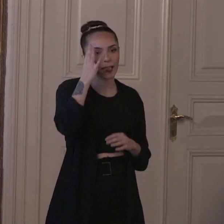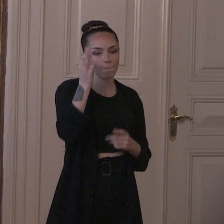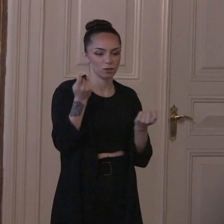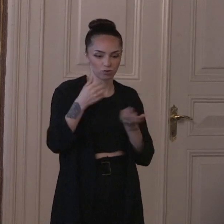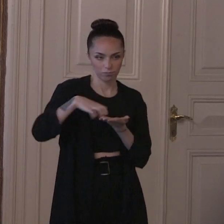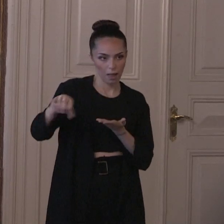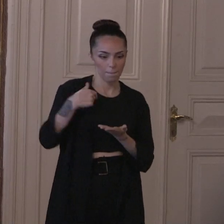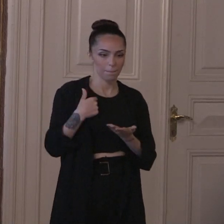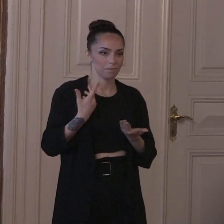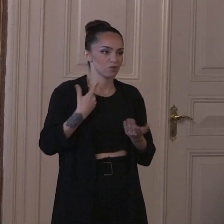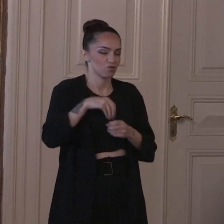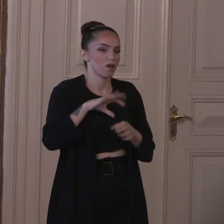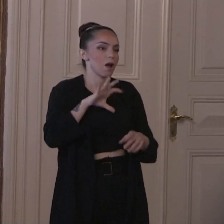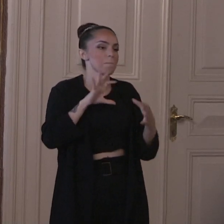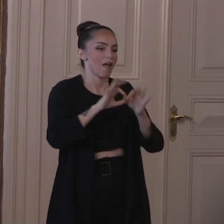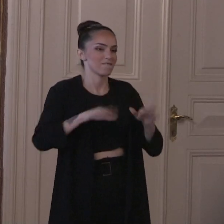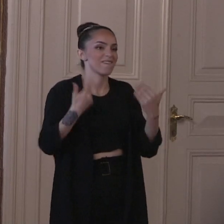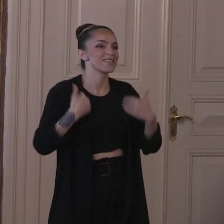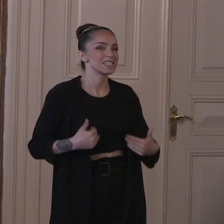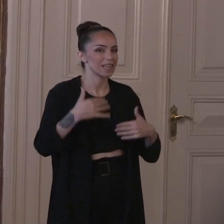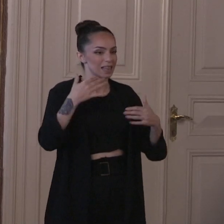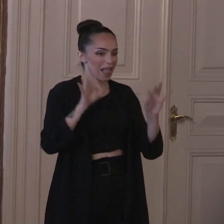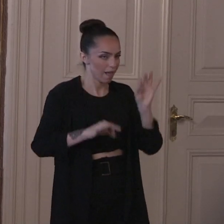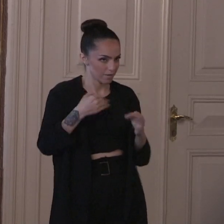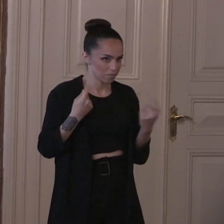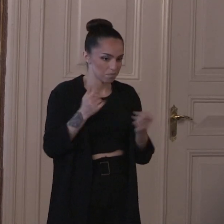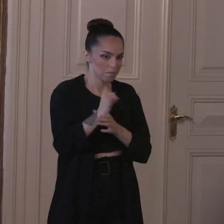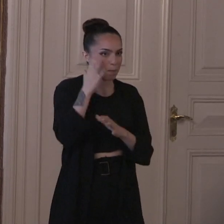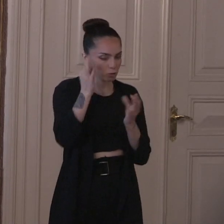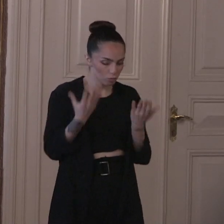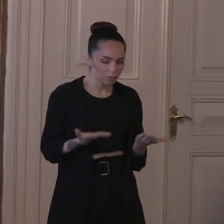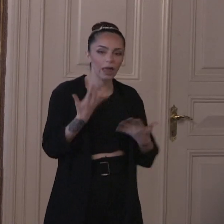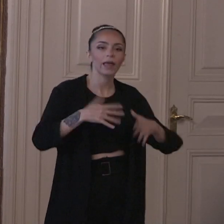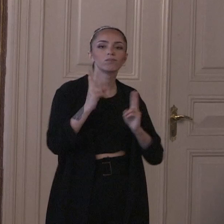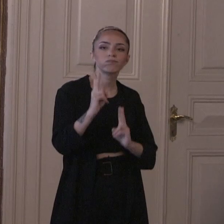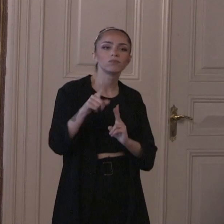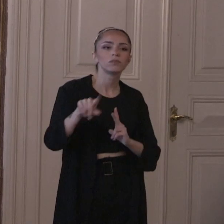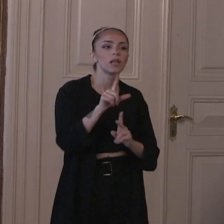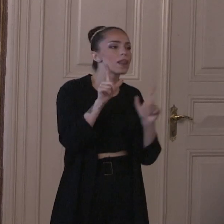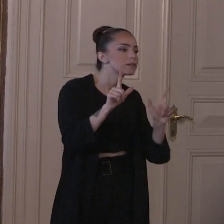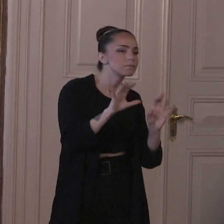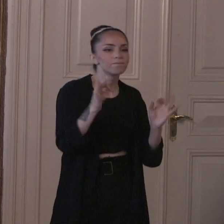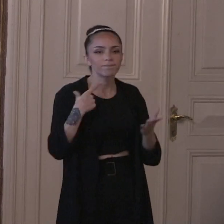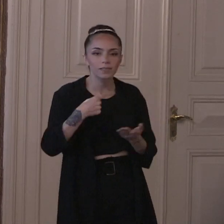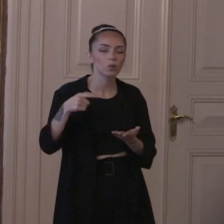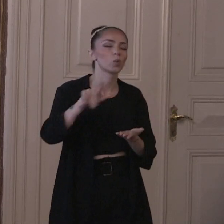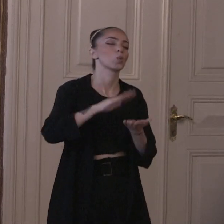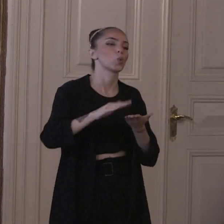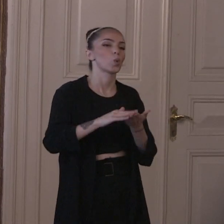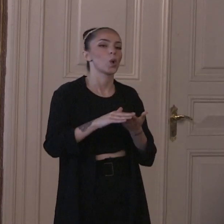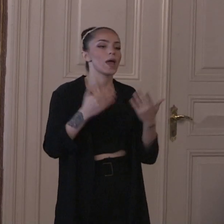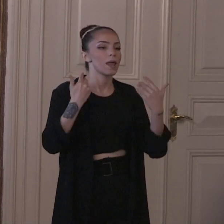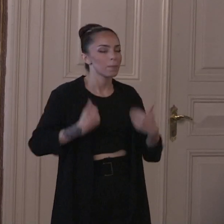mensubu olarak engelli bireylerin ihtiyaçlarını karşılamak üzere rehabilitasyonun güçlendirilmesi